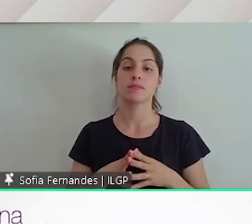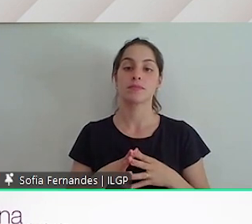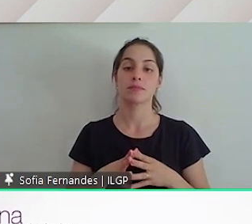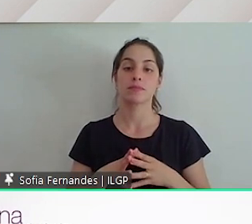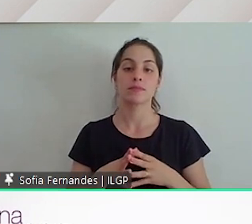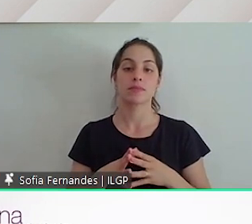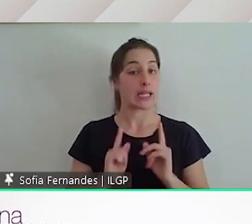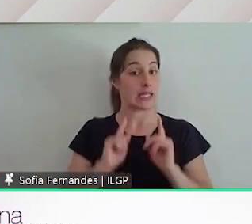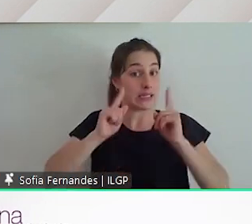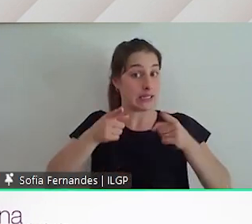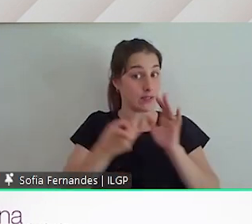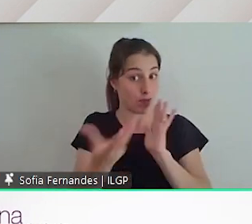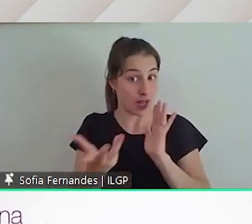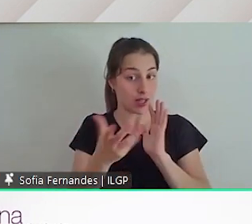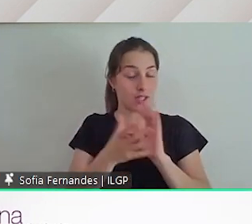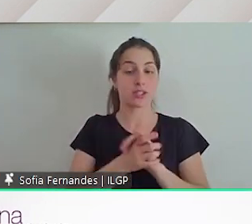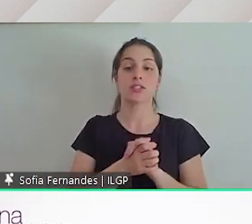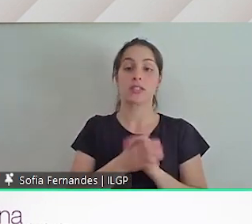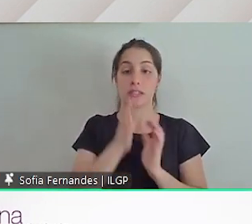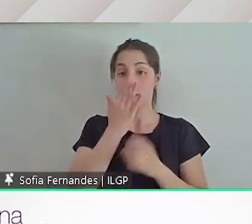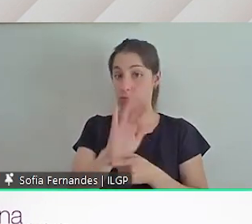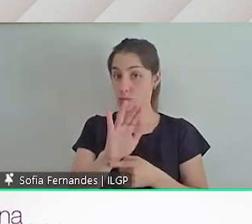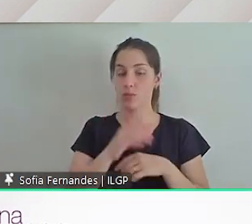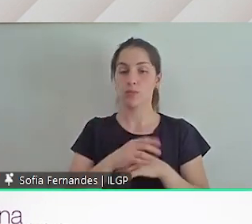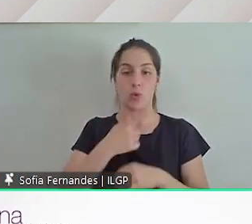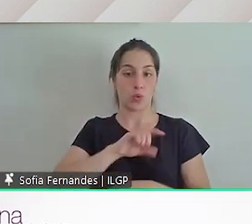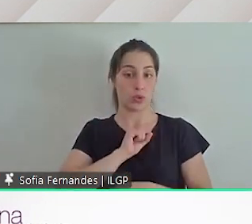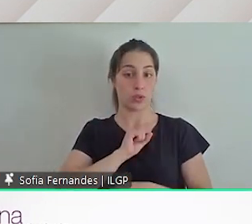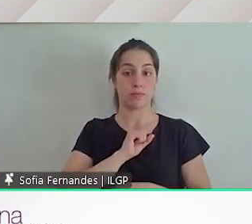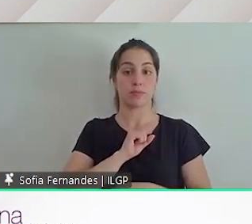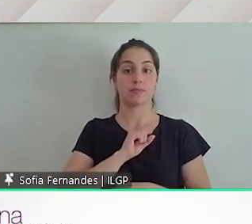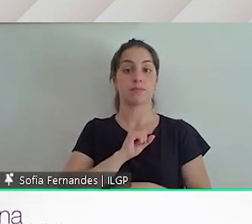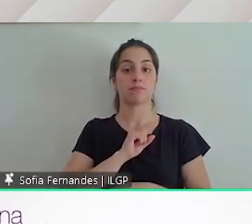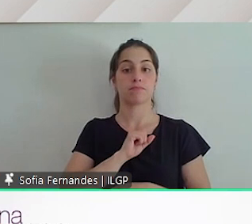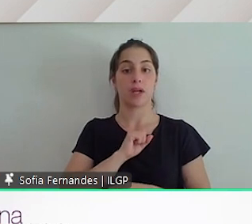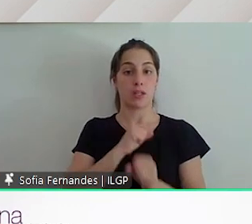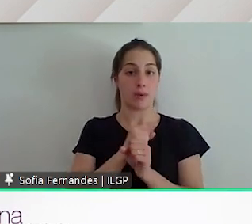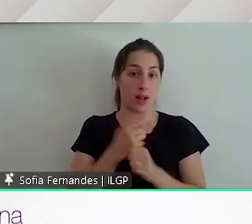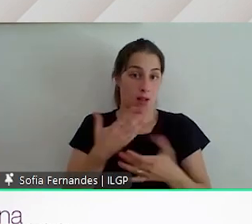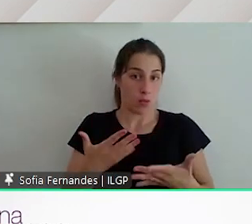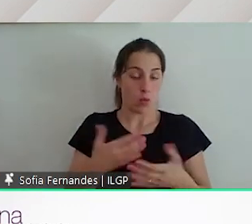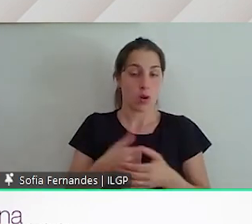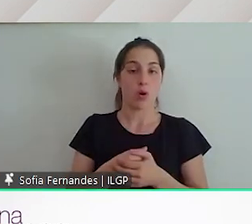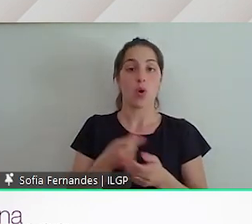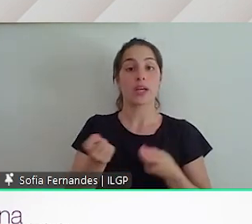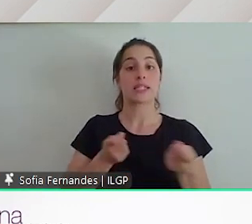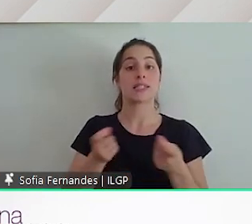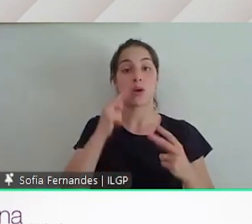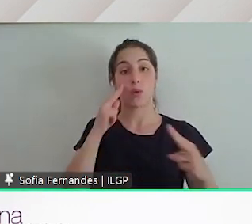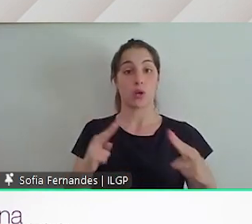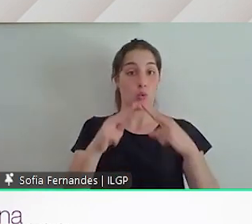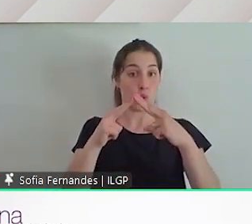de iniciativas. A título de exemplo, nós estamos a trabalhar na organização de um encontro